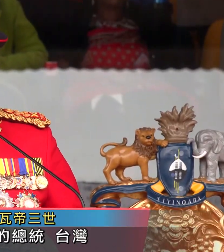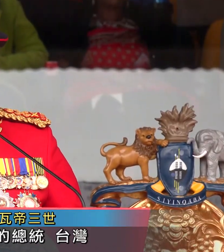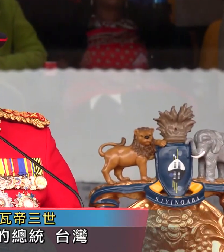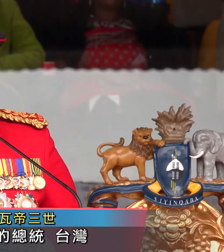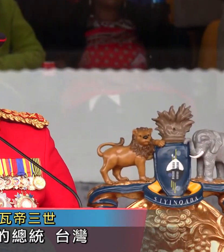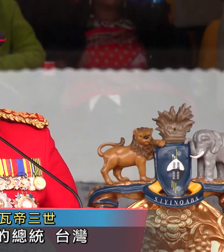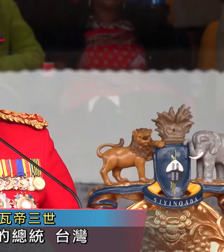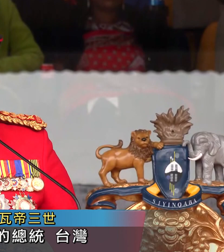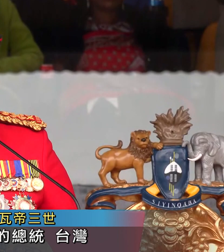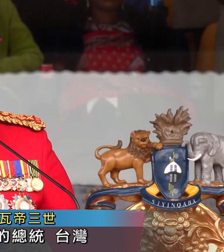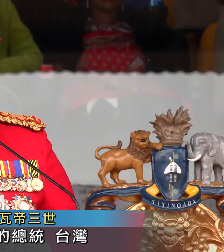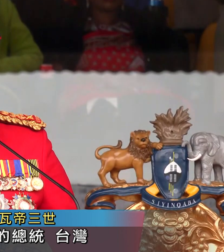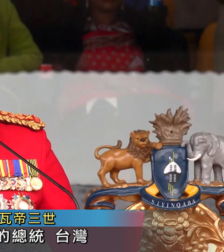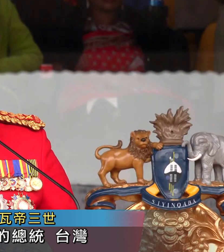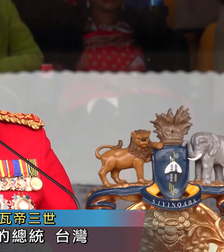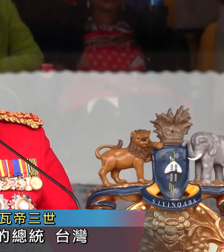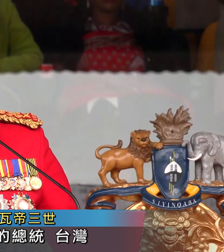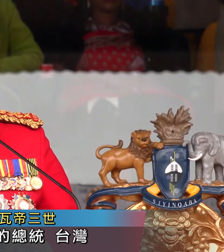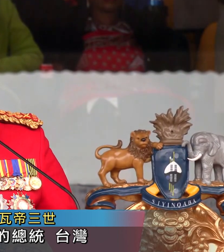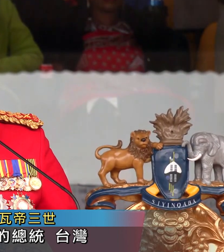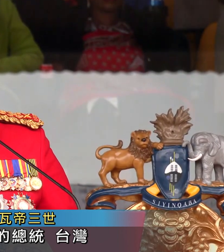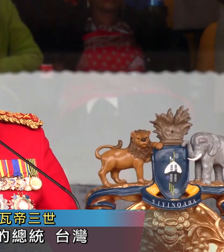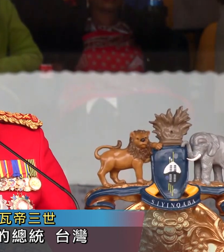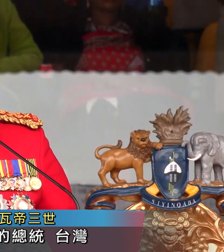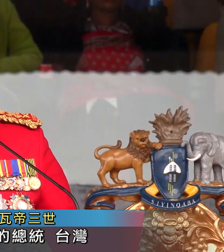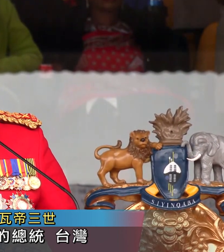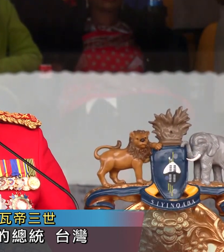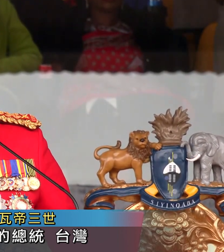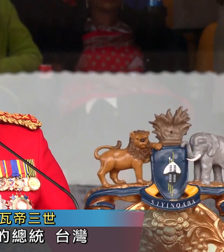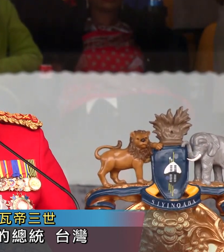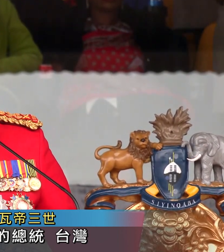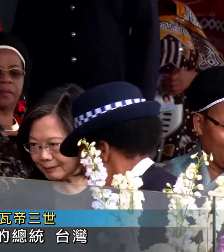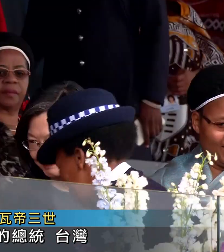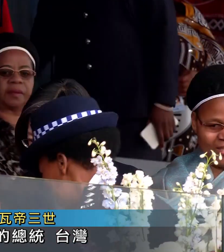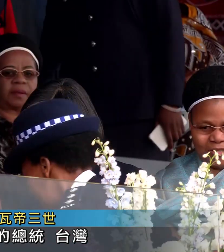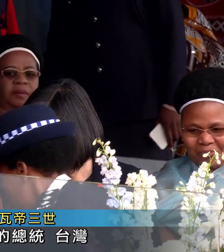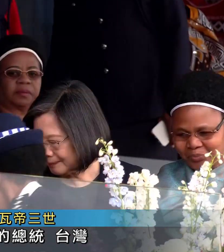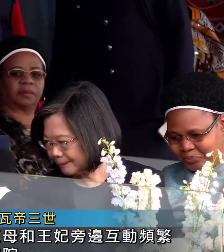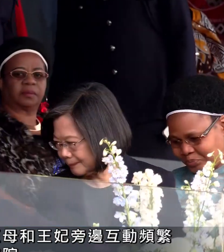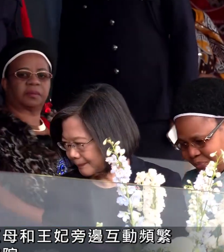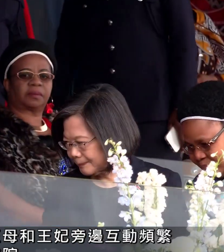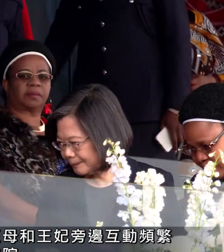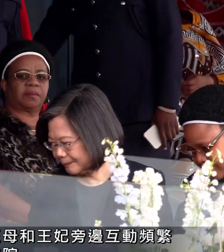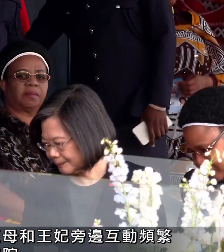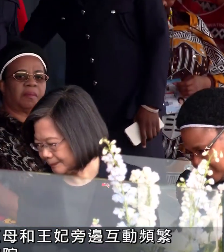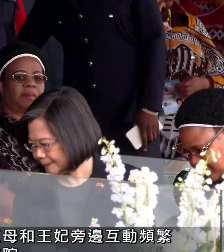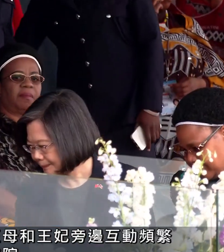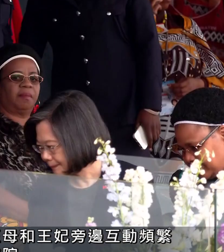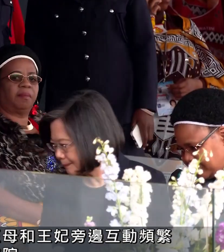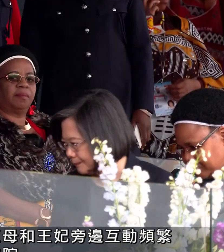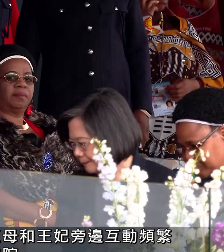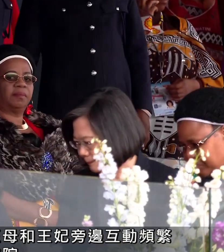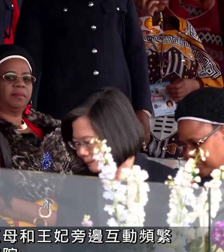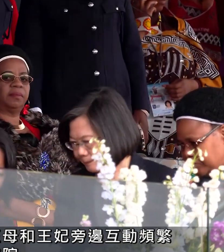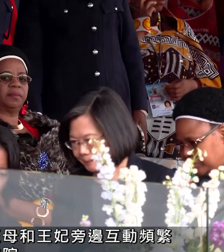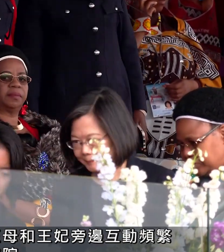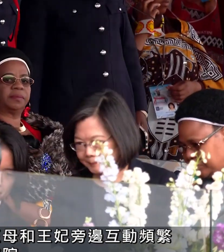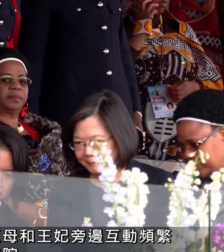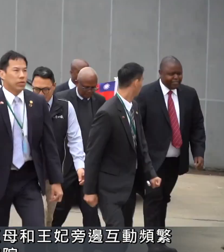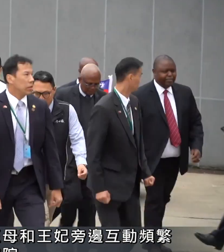Tsai of the Republic of China.台湾 蔡总统的位置就在王母和王妃旁边，互动频繁，也参观了